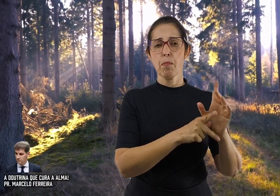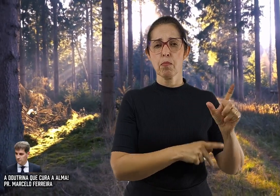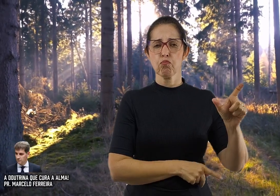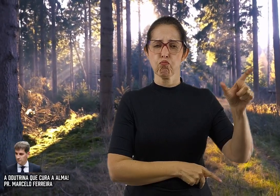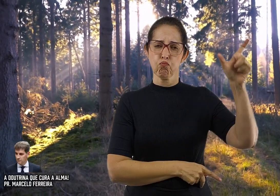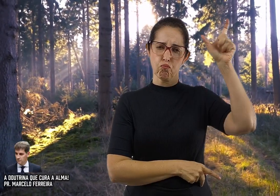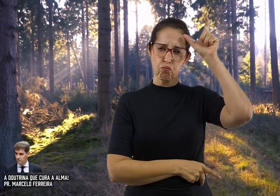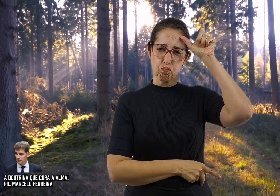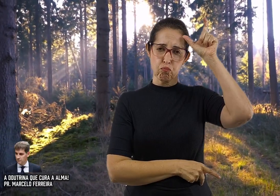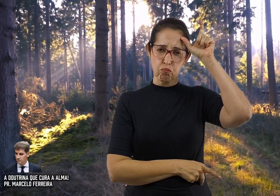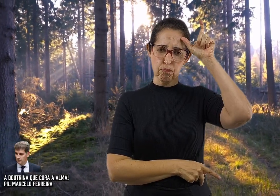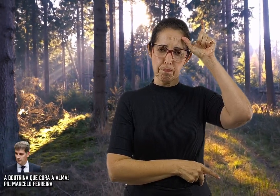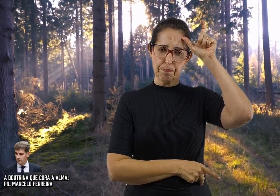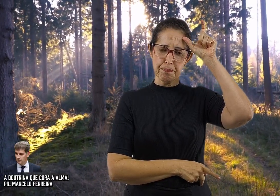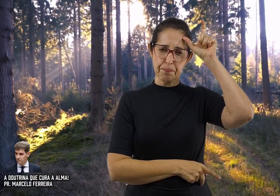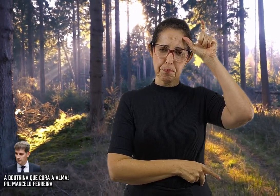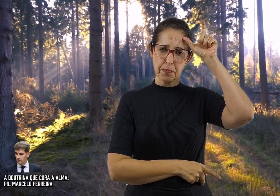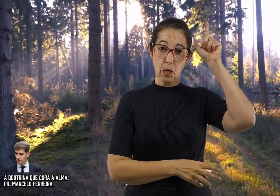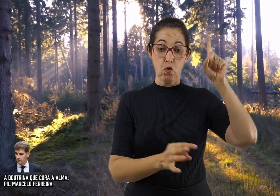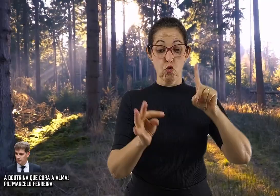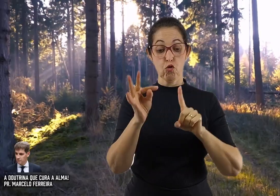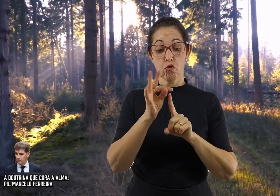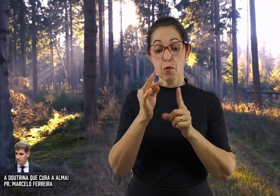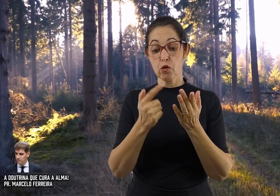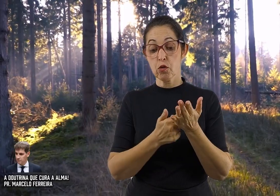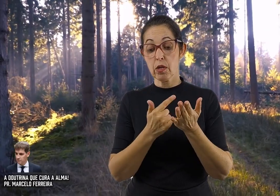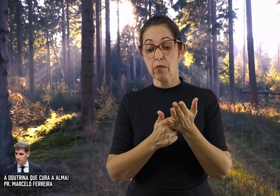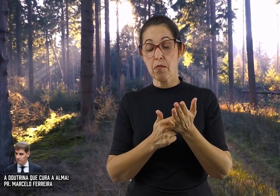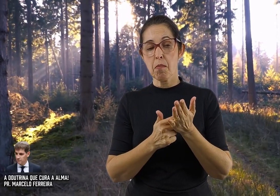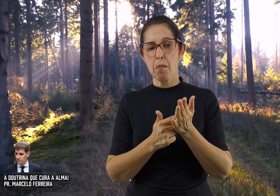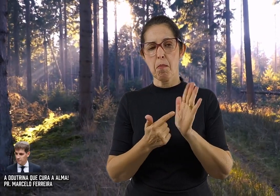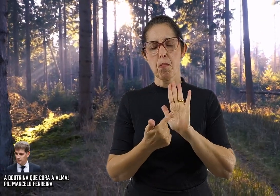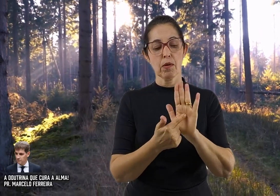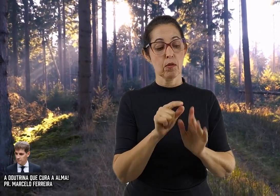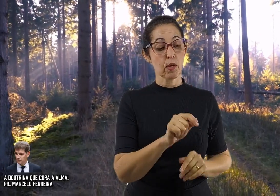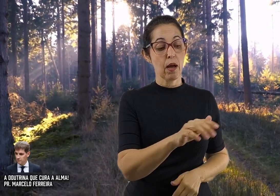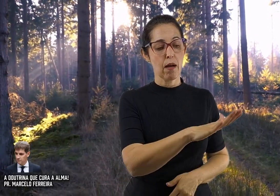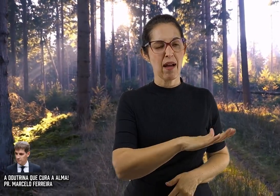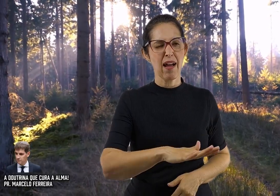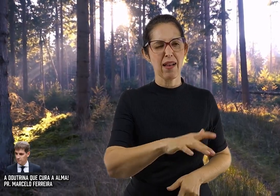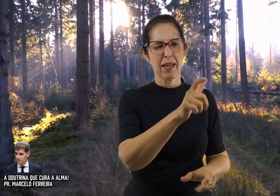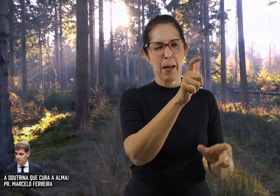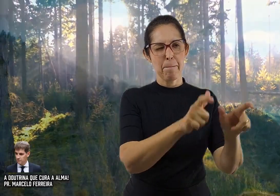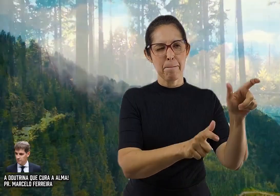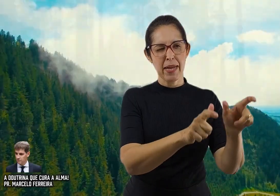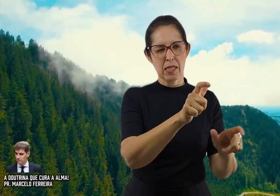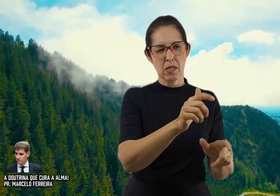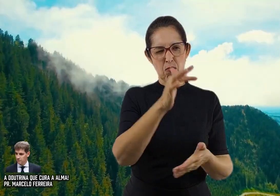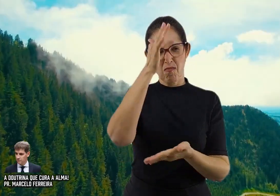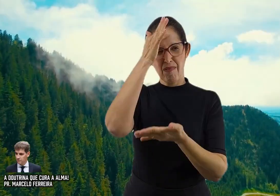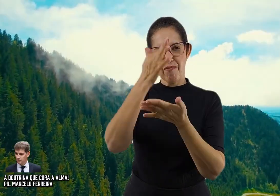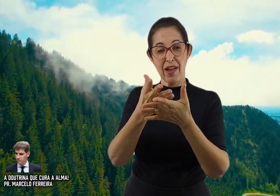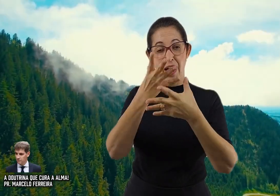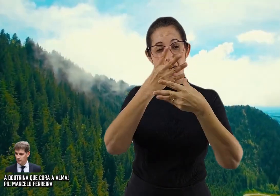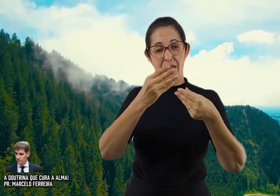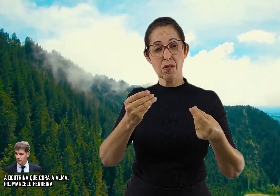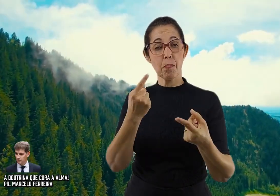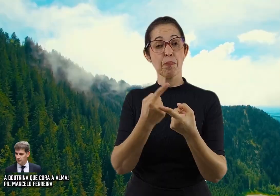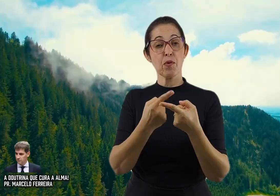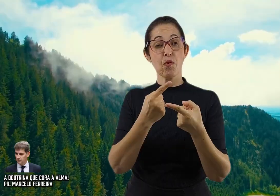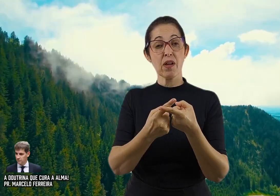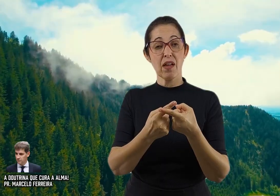Timóteo: nos últimos tempos afastarão alguns da fé, dando ouvidos a